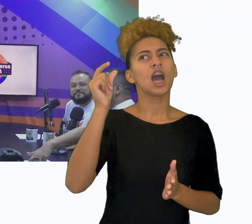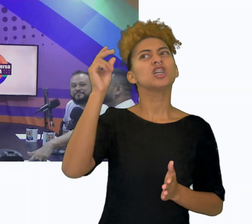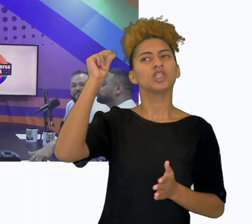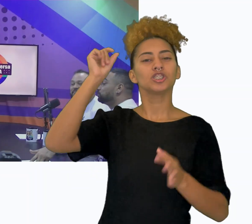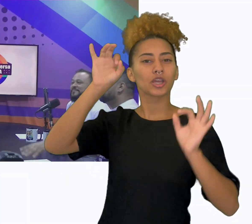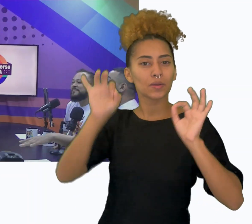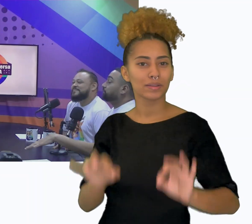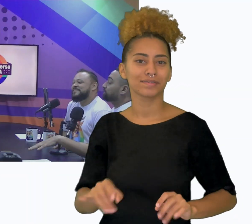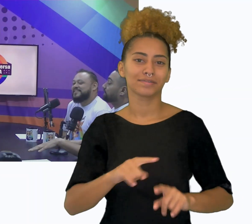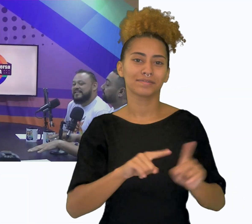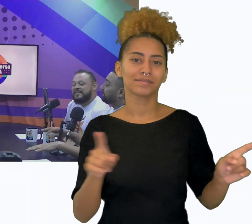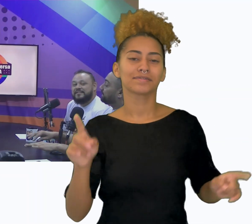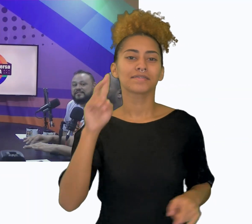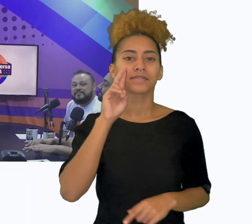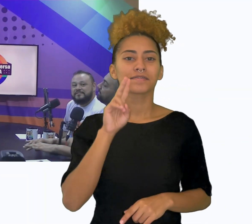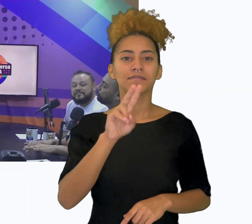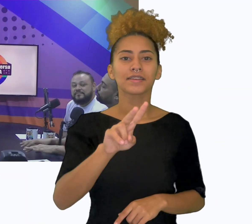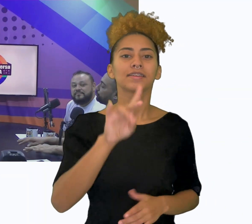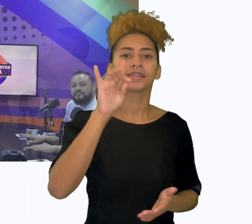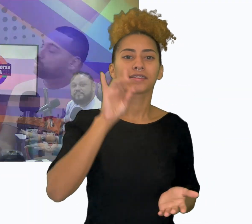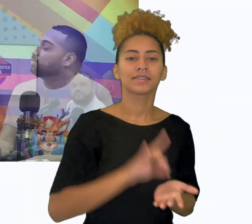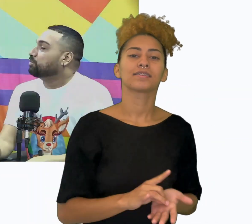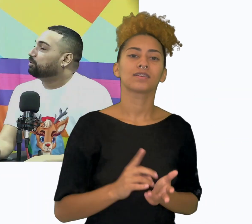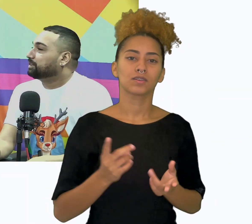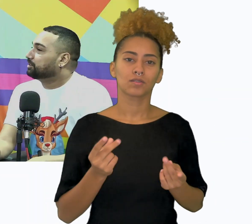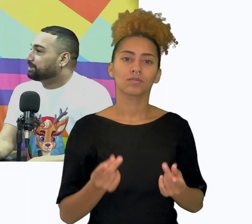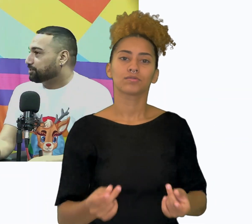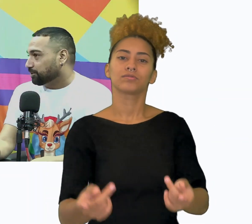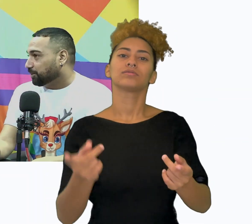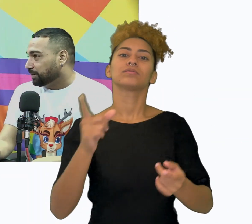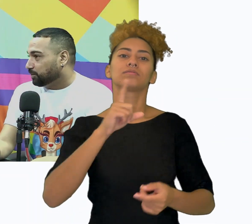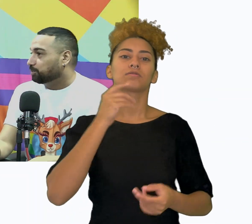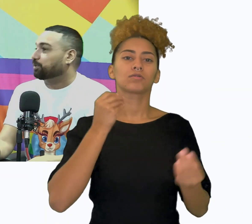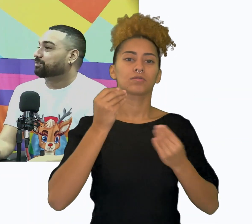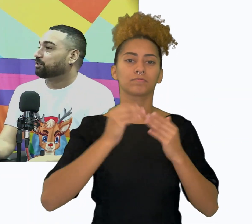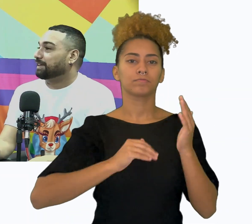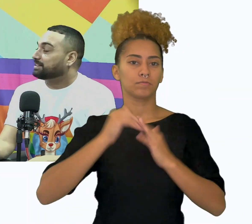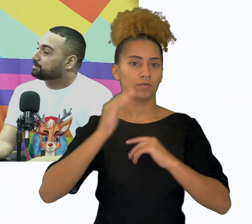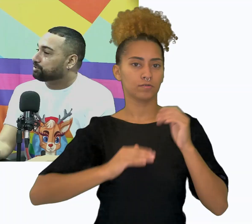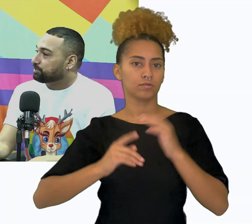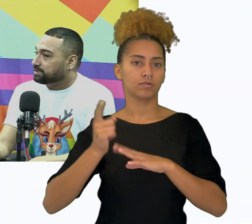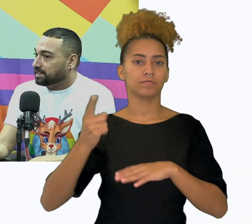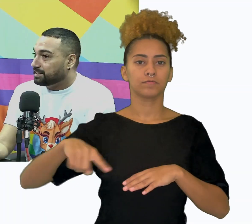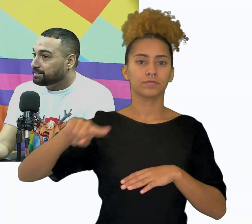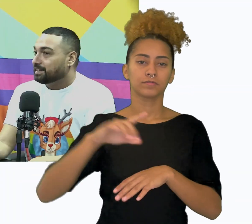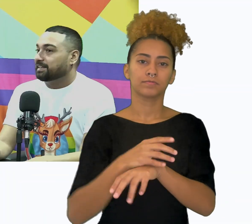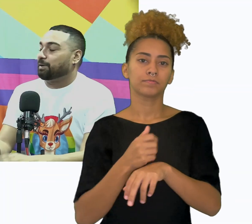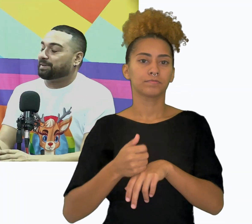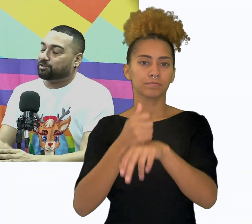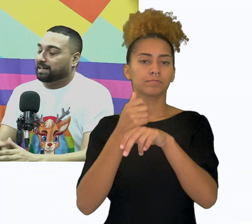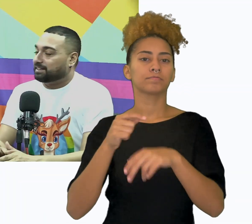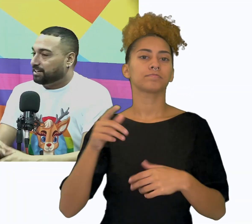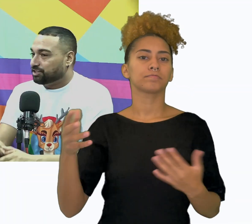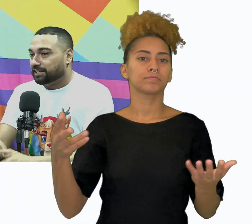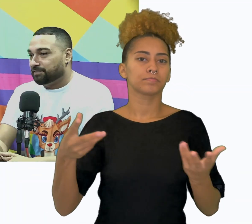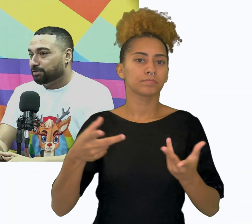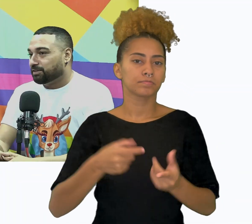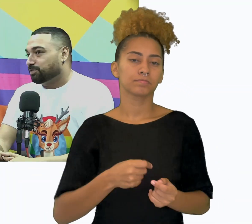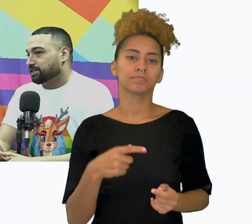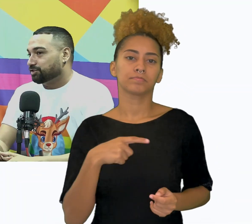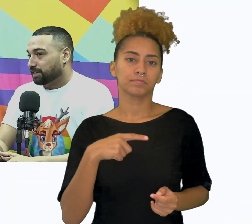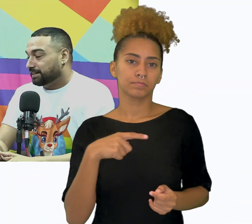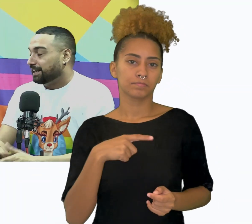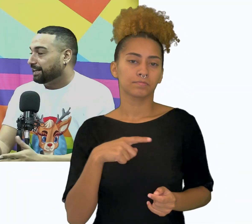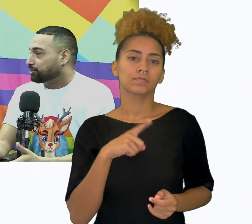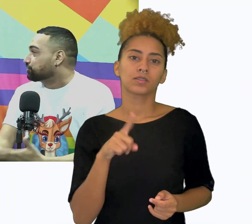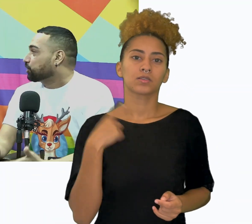antigas mesmo, e você vê que continuam contando essa história com o profissionalismo de vocês, com a personalidade incrível que